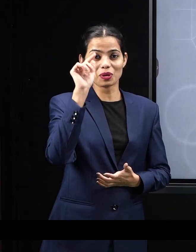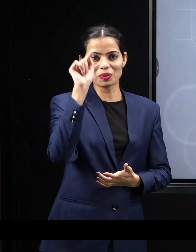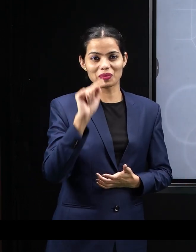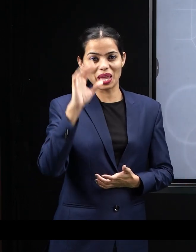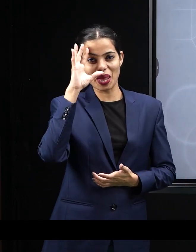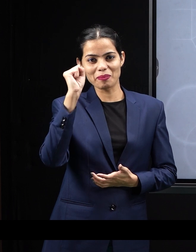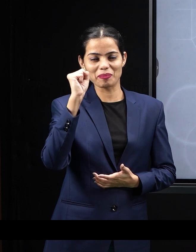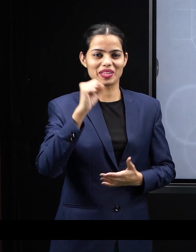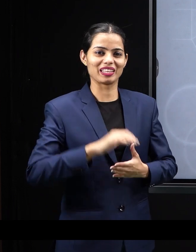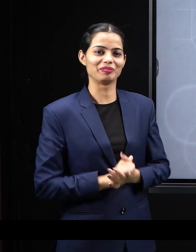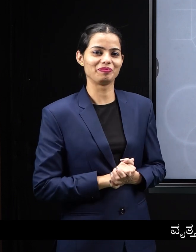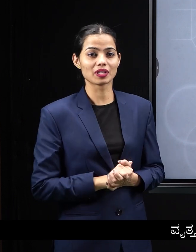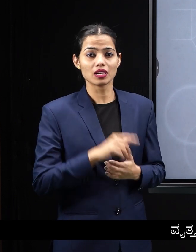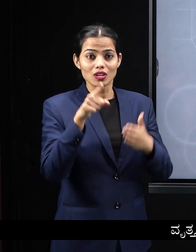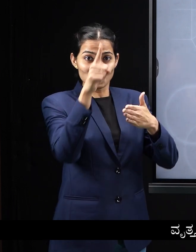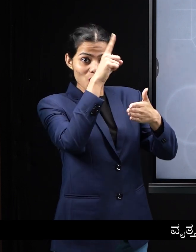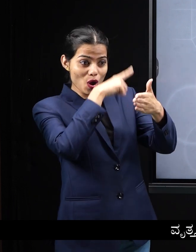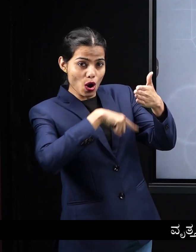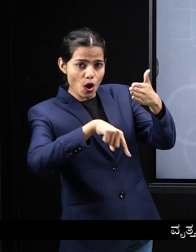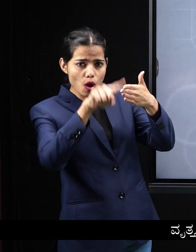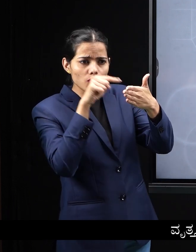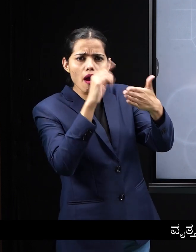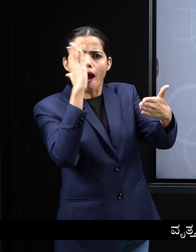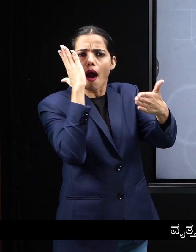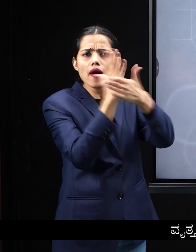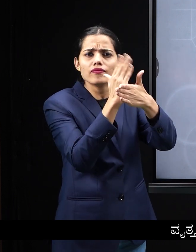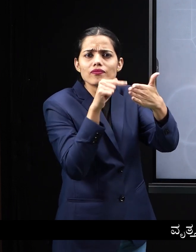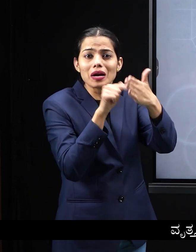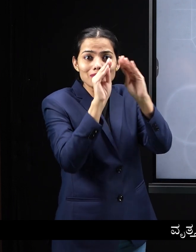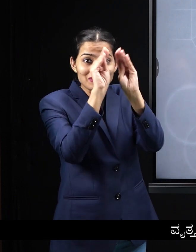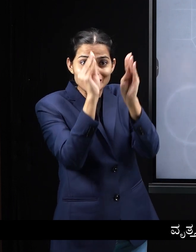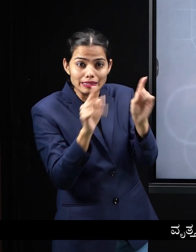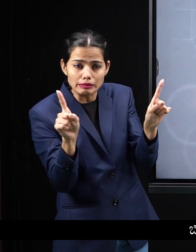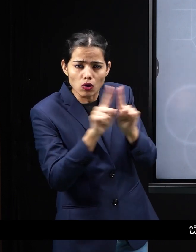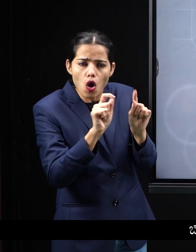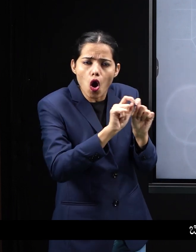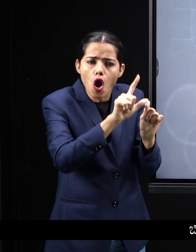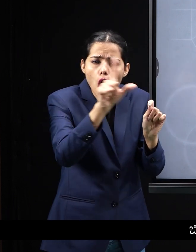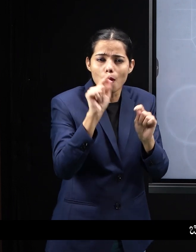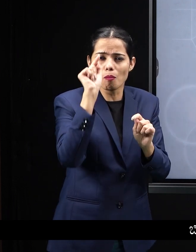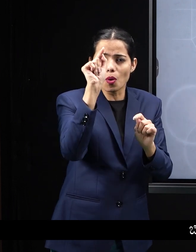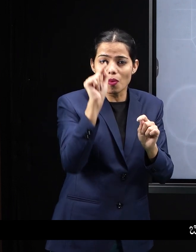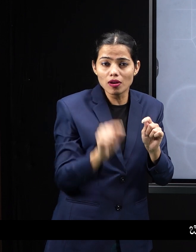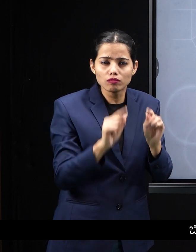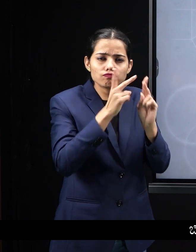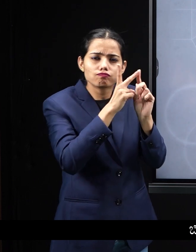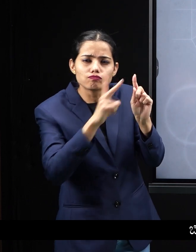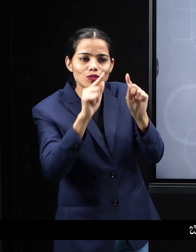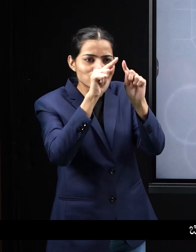ನೆನಪಿಡುವ ಅಂಶಗಳು: ವೃತ್ತವು ಅದರ ಕೇಂದ್ರದಿಂದ ಸಮಾನವಾದ ಎಲ್ಲ ಬಿಂದುಗಳೊಂದಿಗೆ ಮುಚ್ಚಿದ